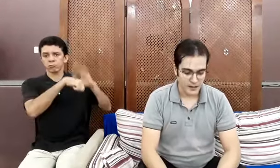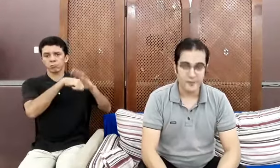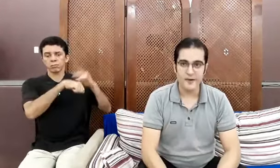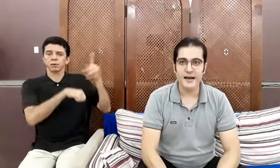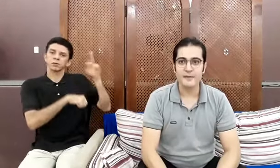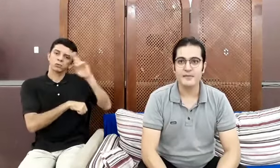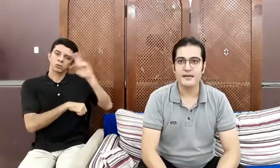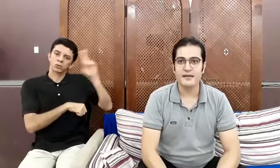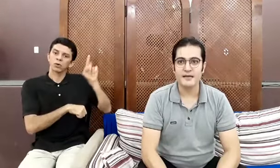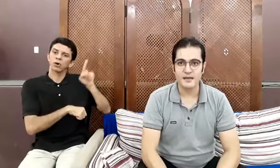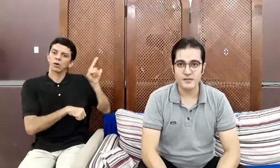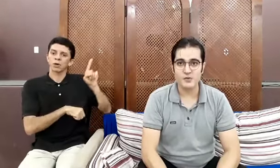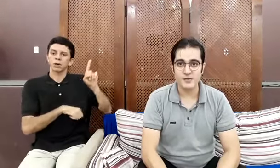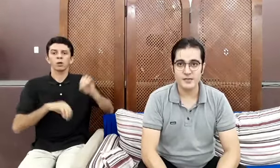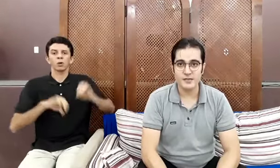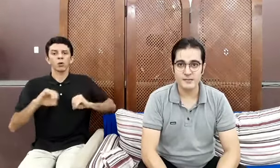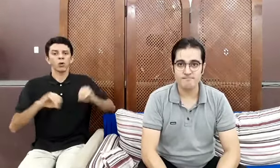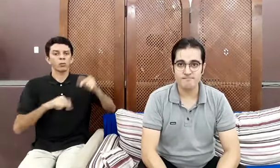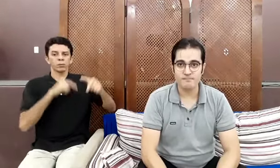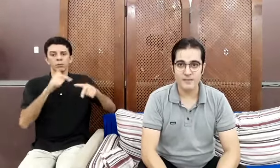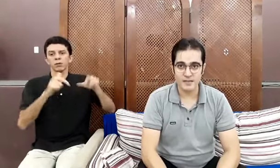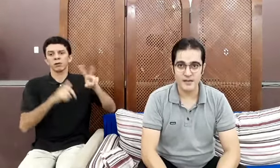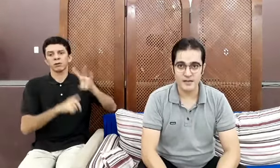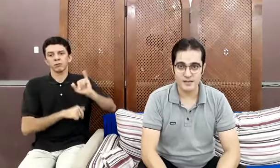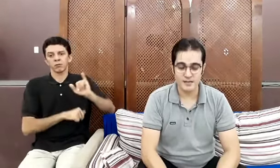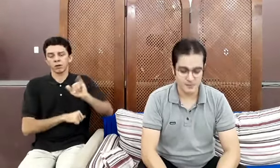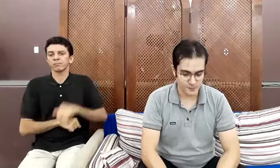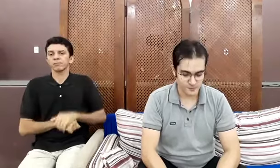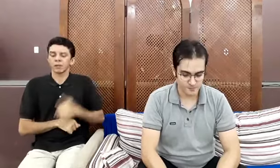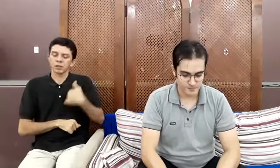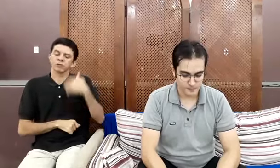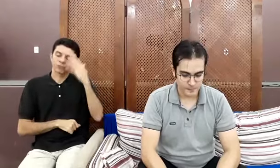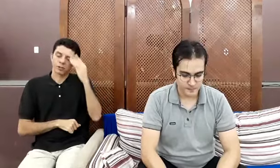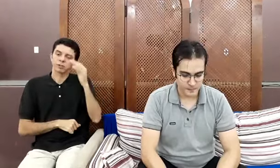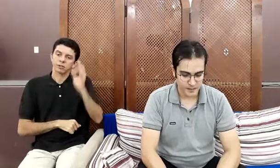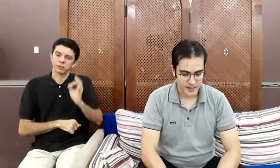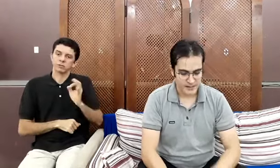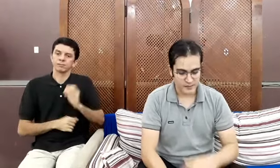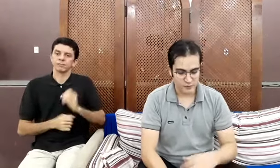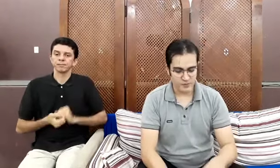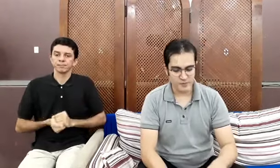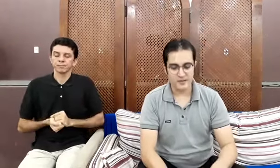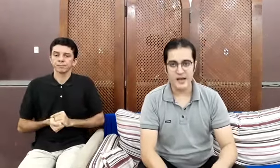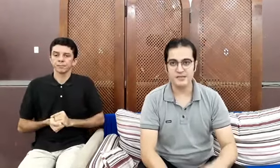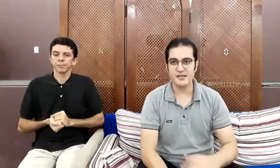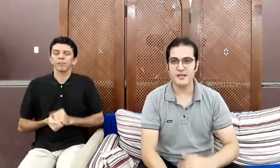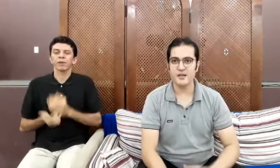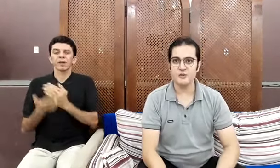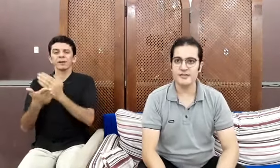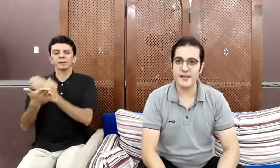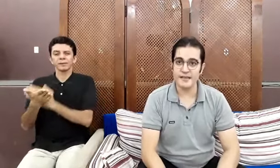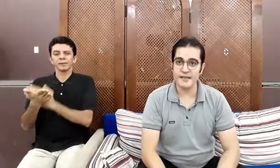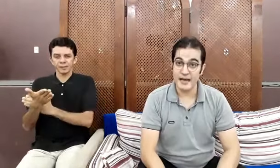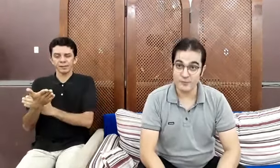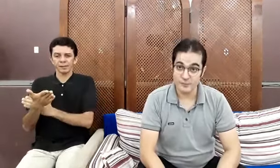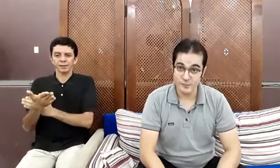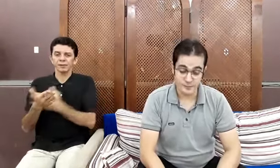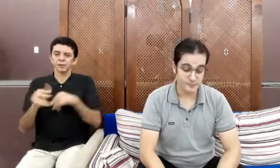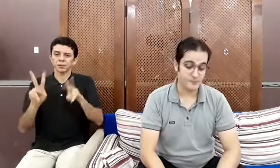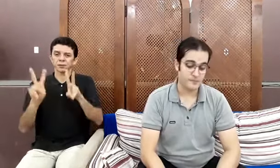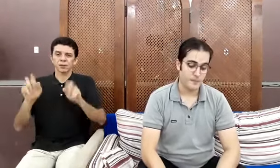Ele fará grandes coisas. Tenha certeza disso. Nas últimas mensagens aqui da nossa série de